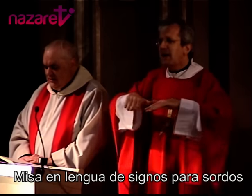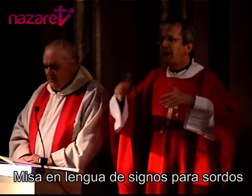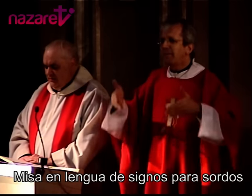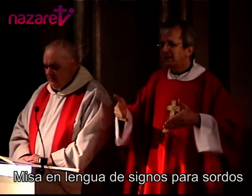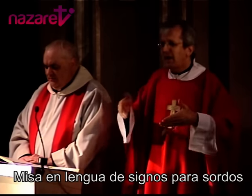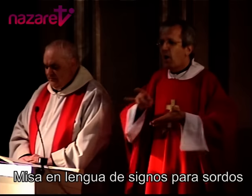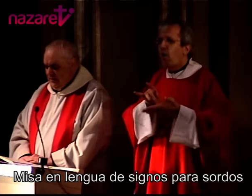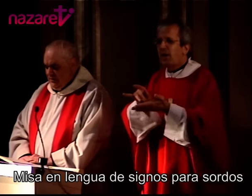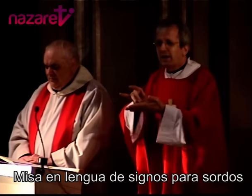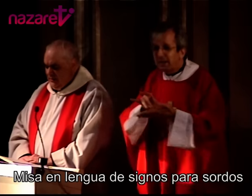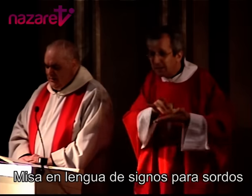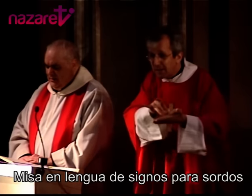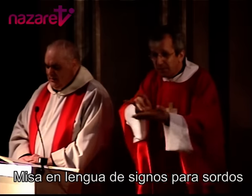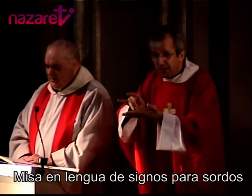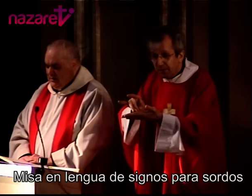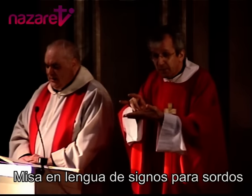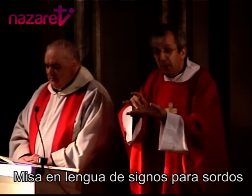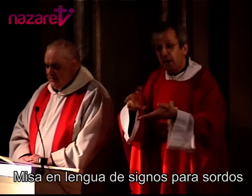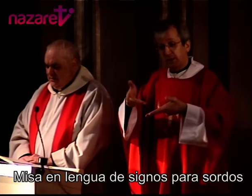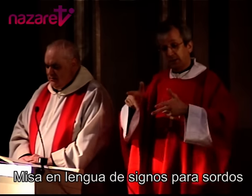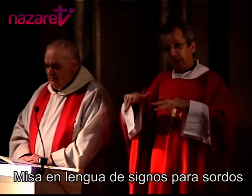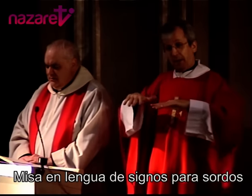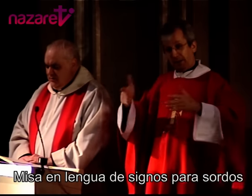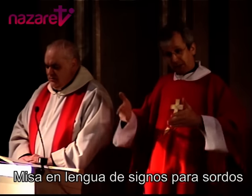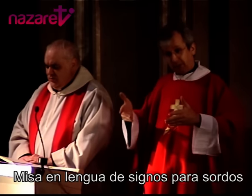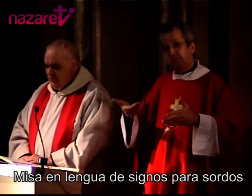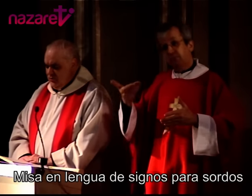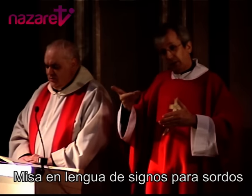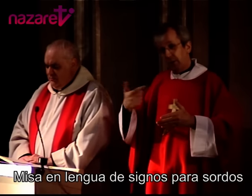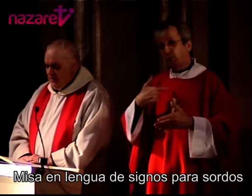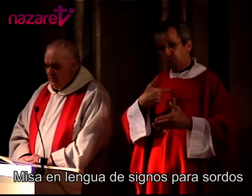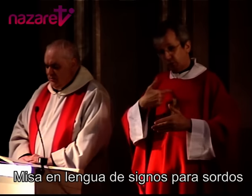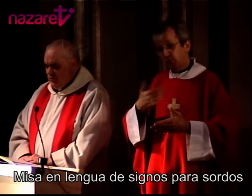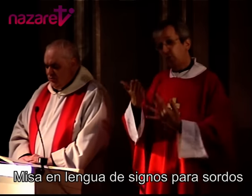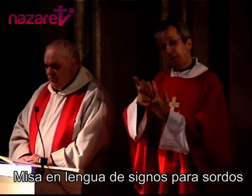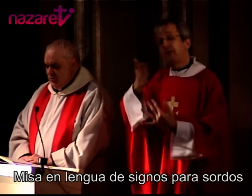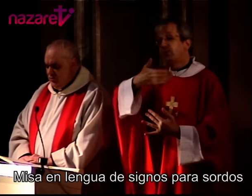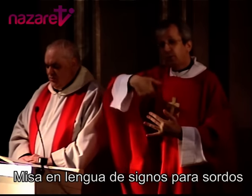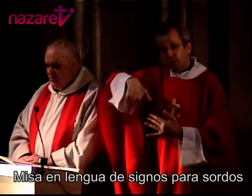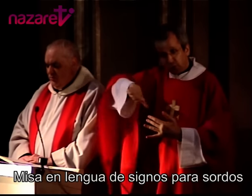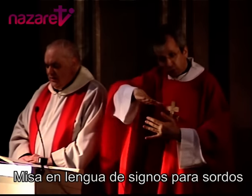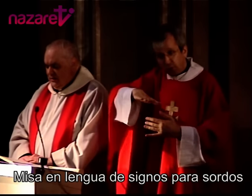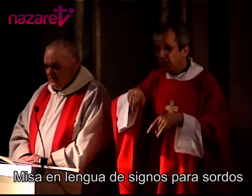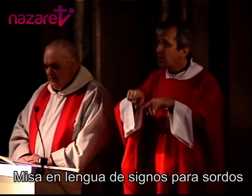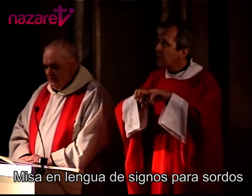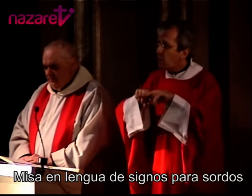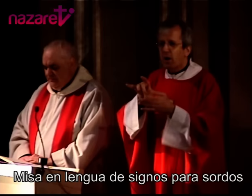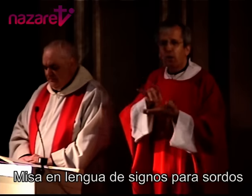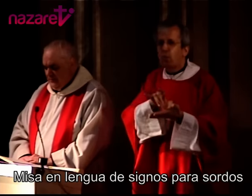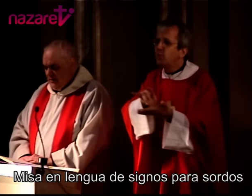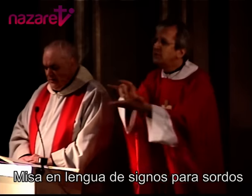el que sirve? ¿Verdad que el que está a la mesa? Pues yo estoy en medio de vosotros como el que